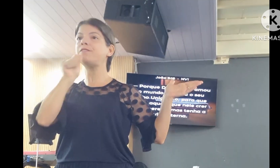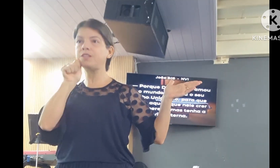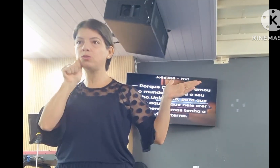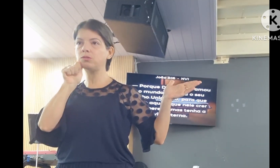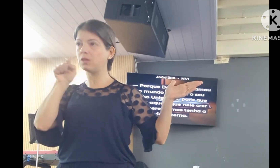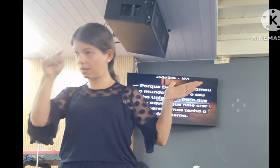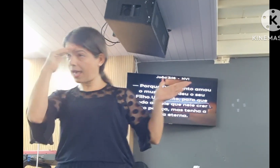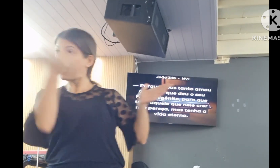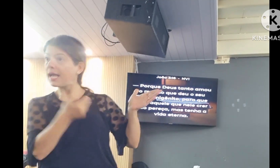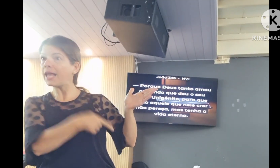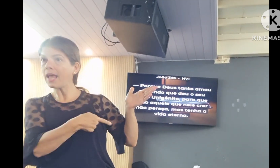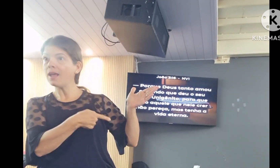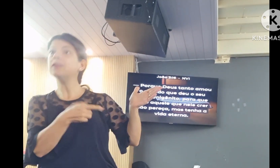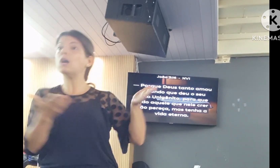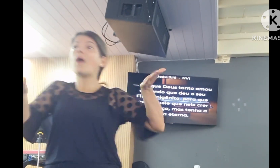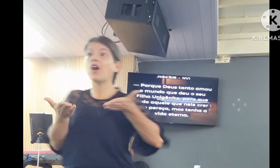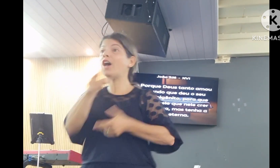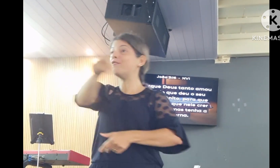terá a vida eterna.